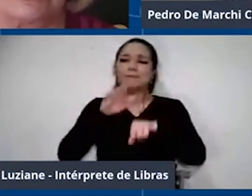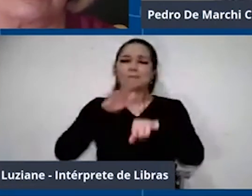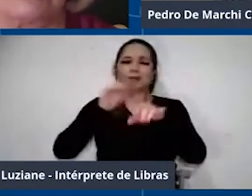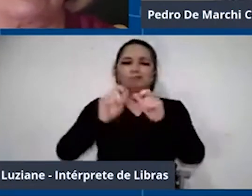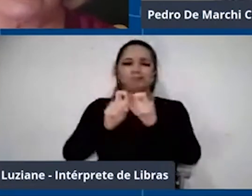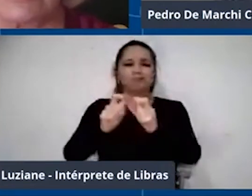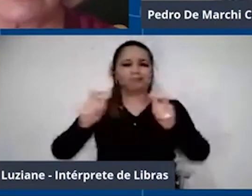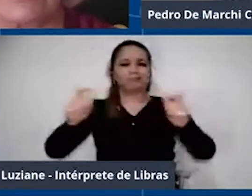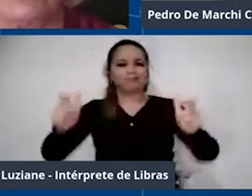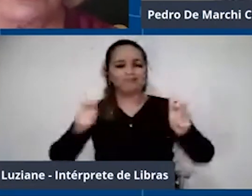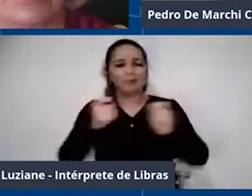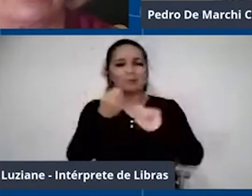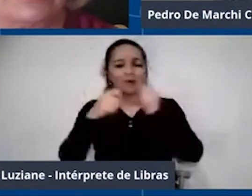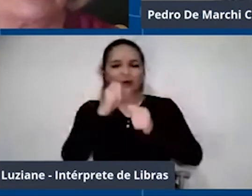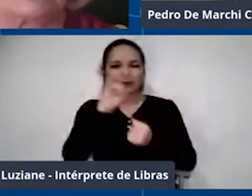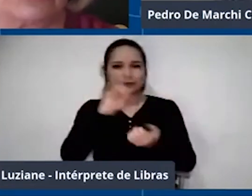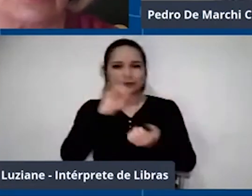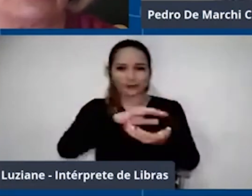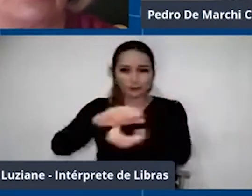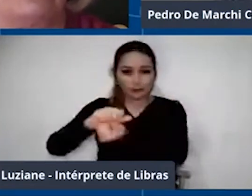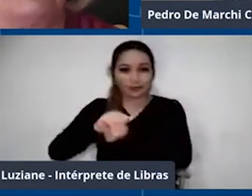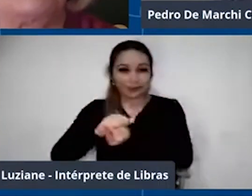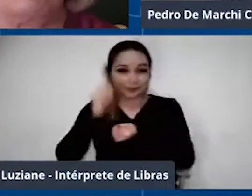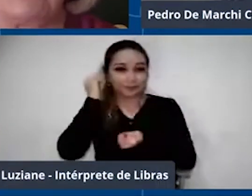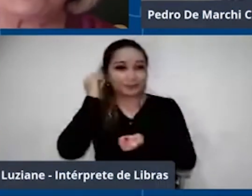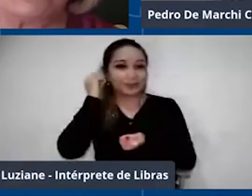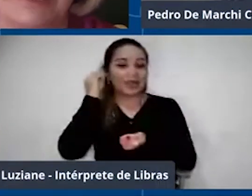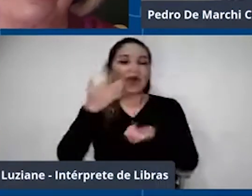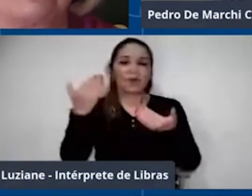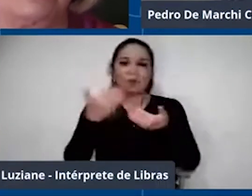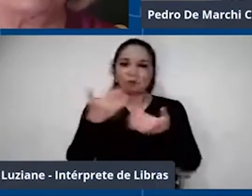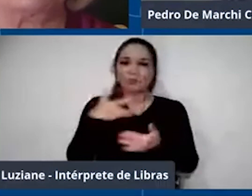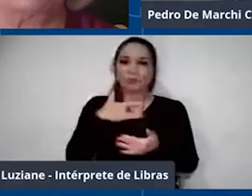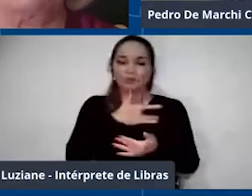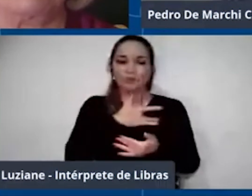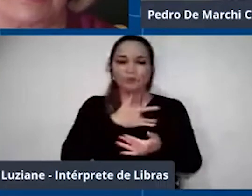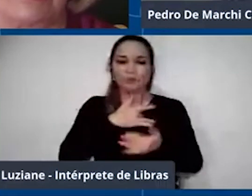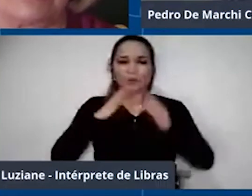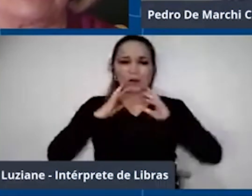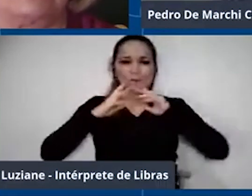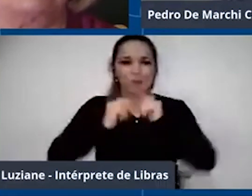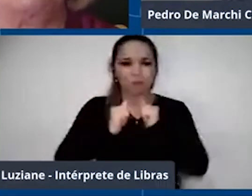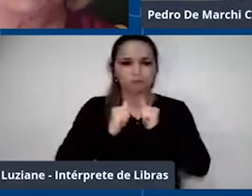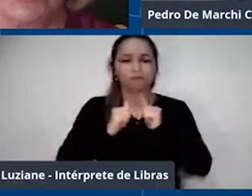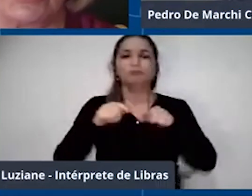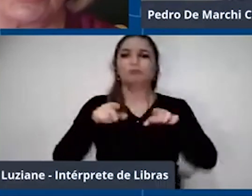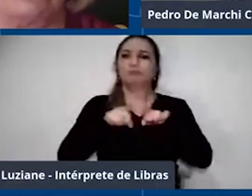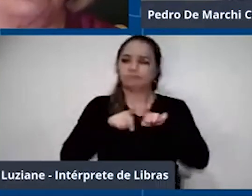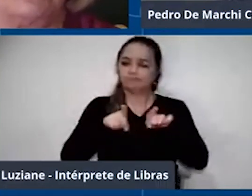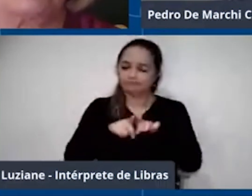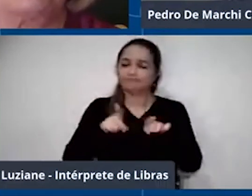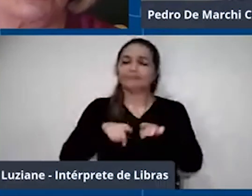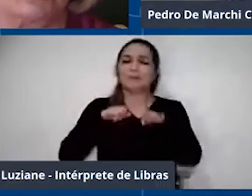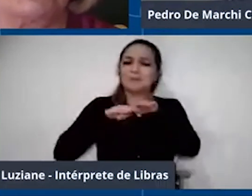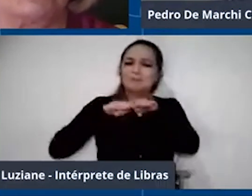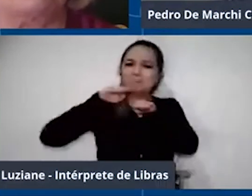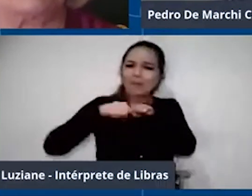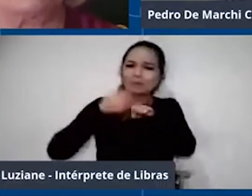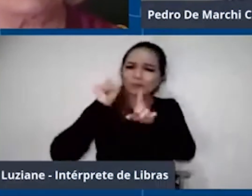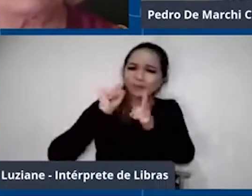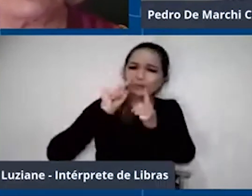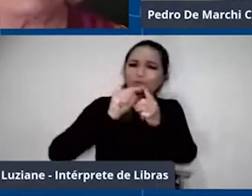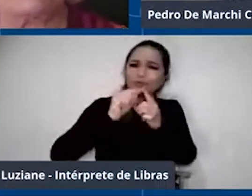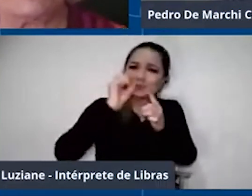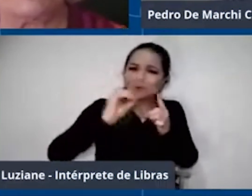hoje da Organização Mundial da Saúde Animal é um passo relevante para esse objetivo, como disse bem